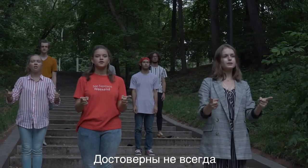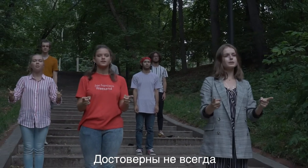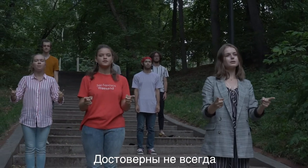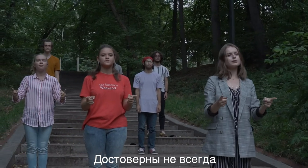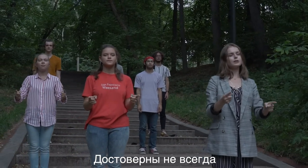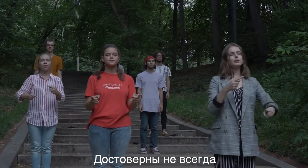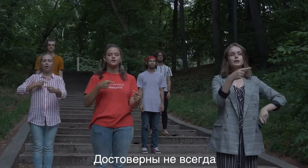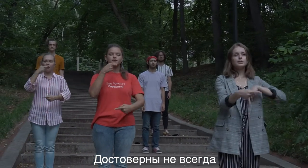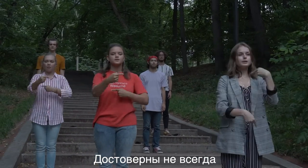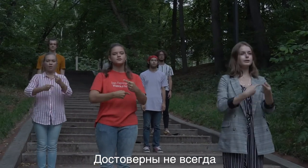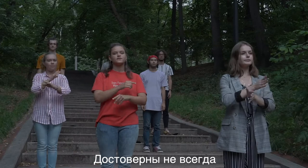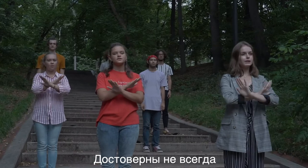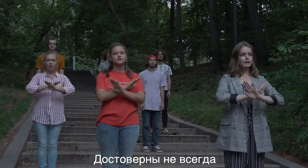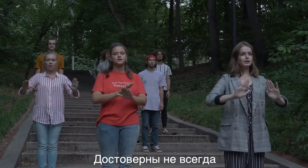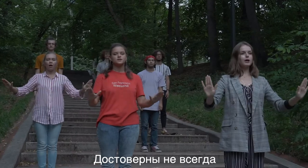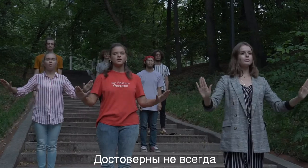достоверны не всегда